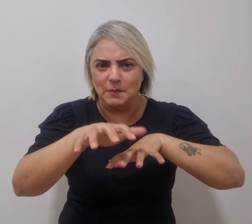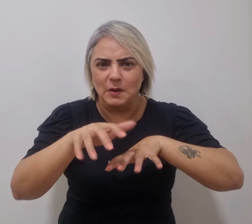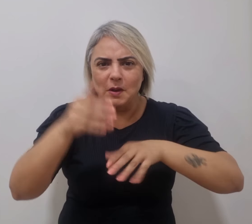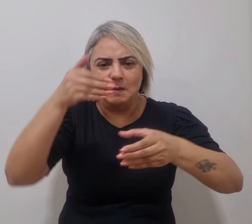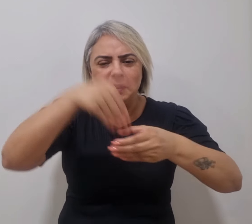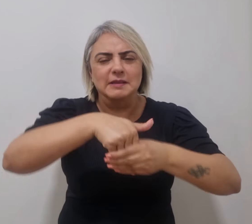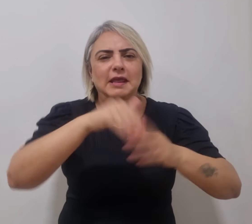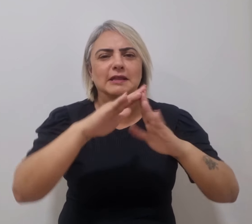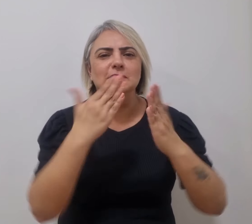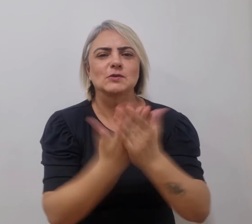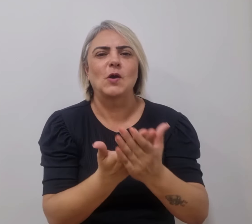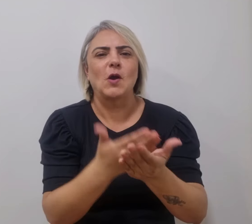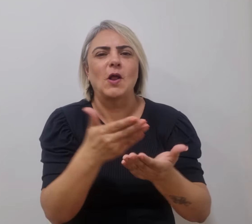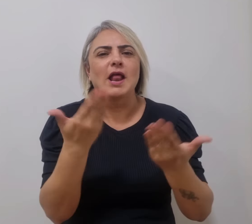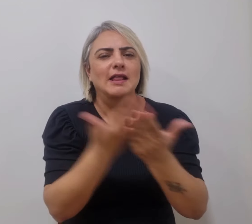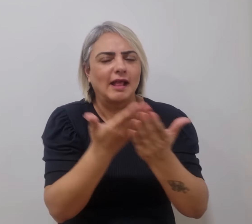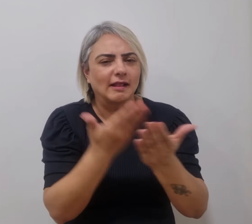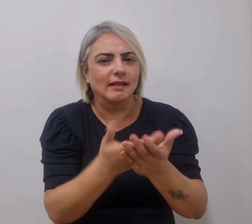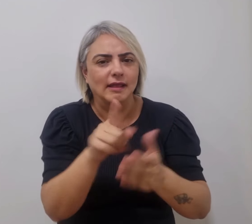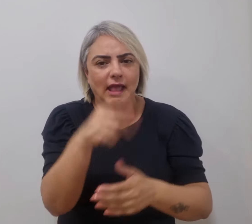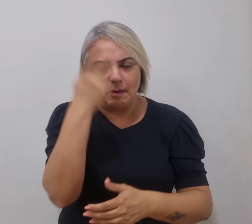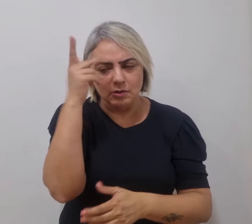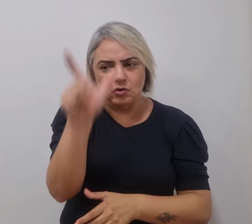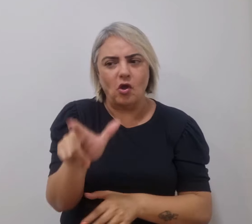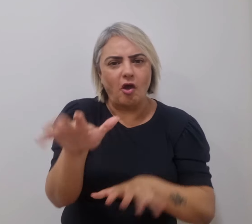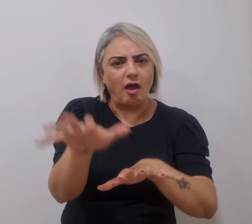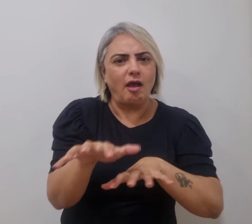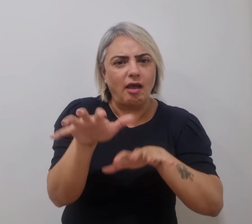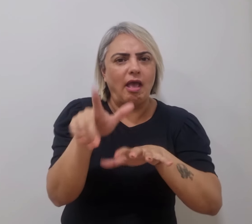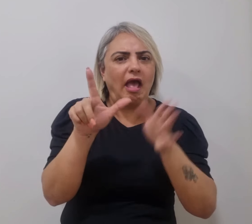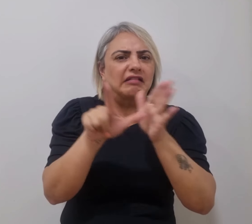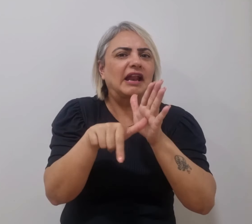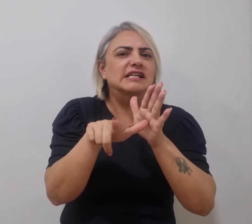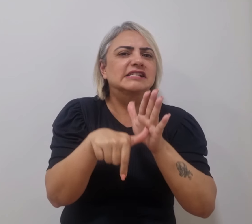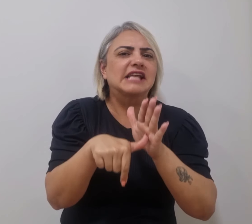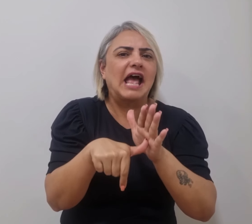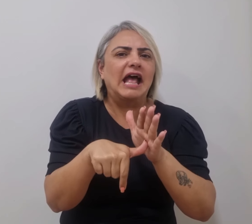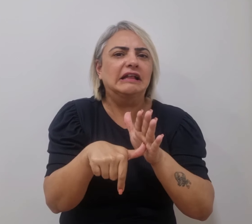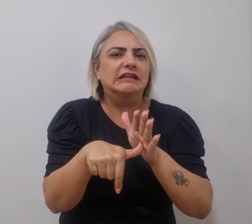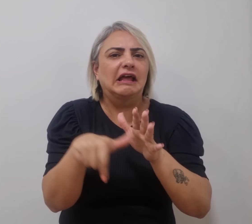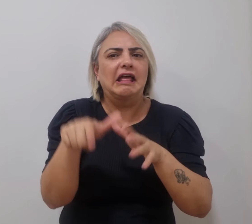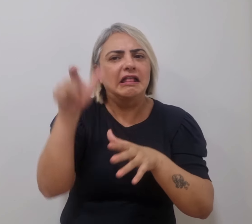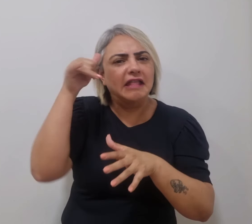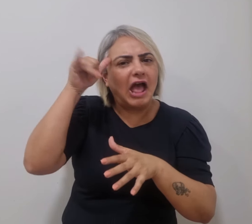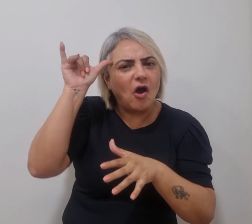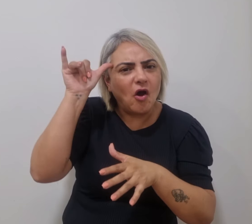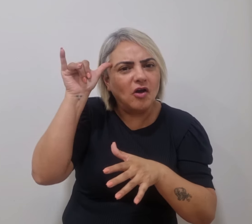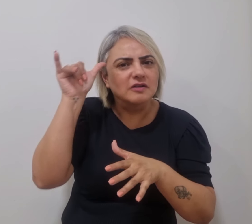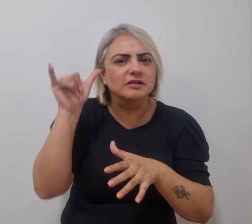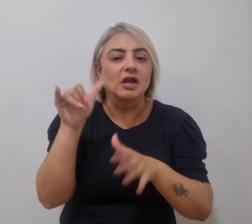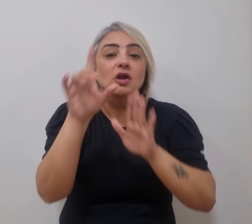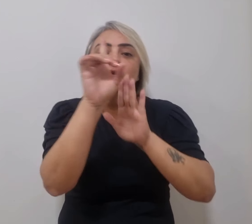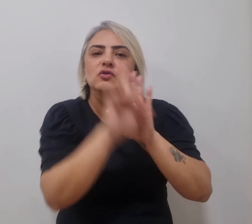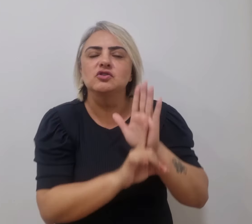de aula. Quem era do campo era atrasado, era da roça. Os direitos não eram